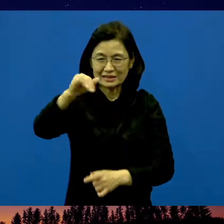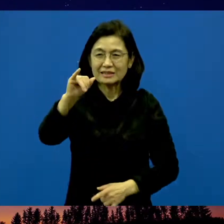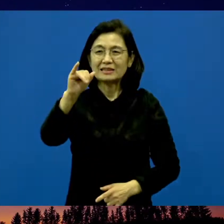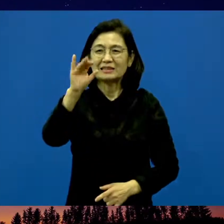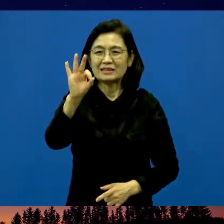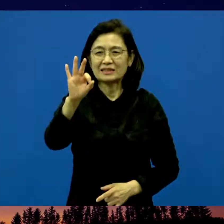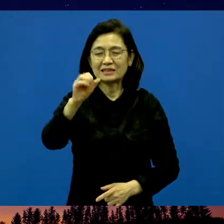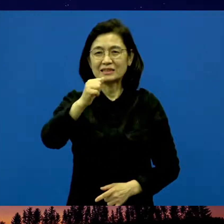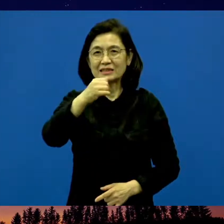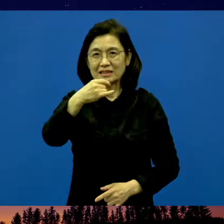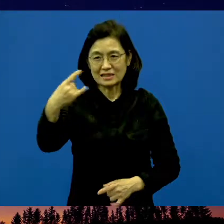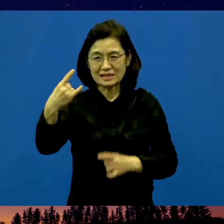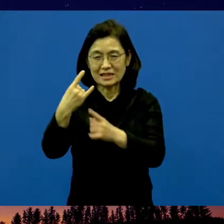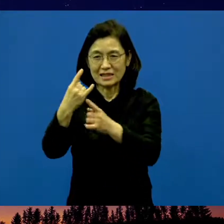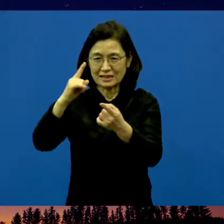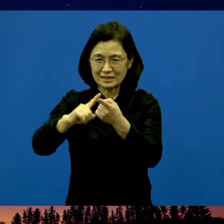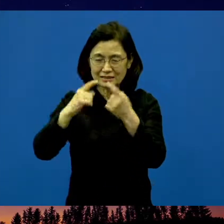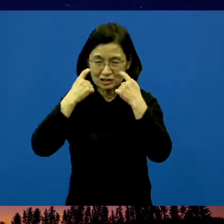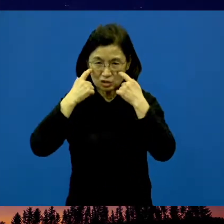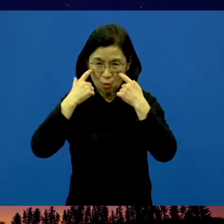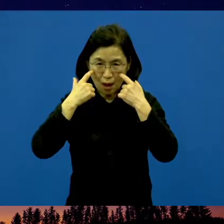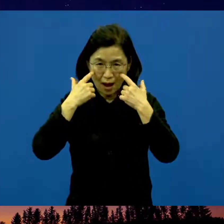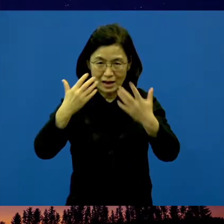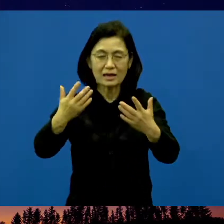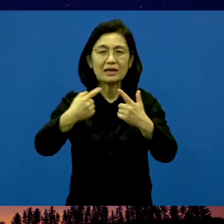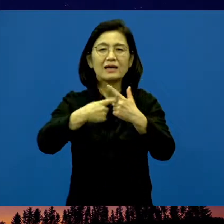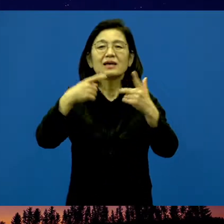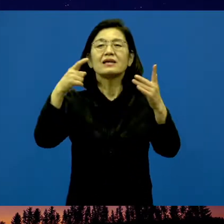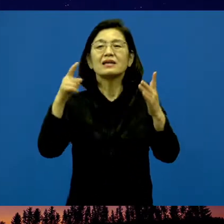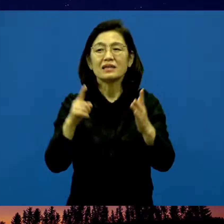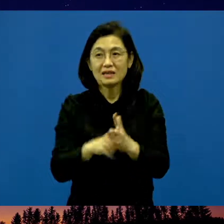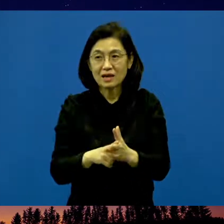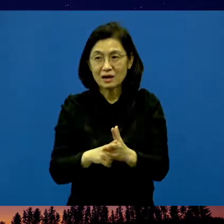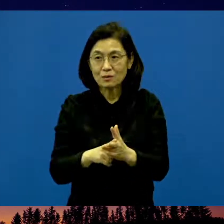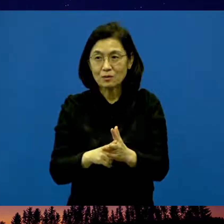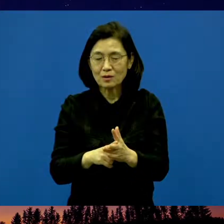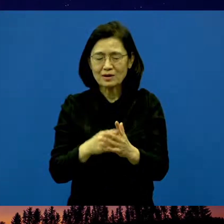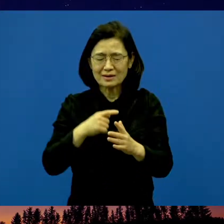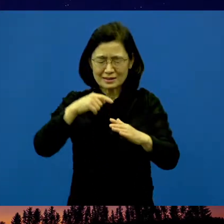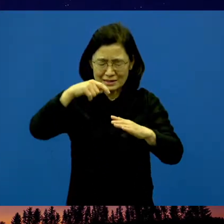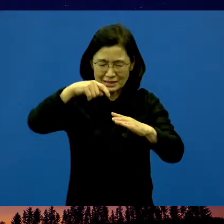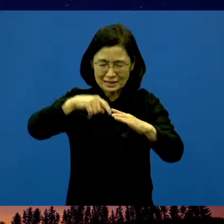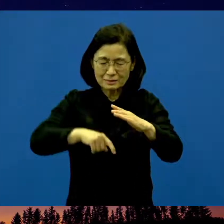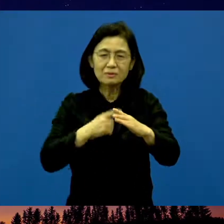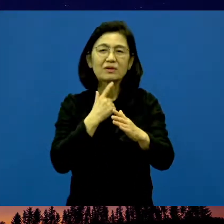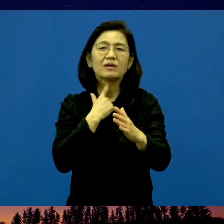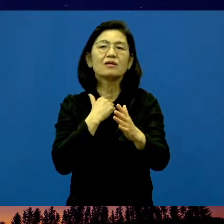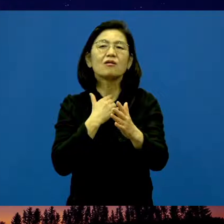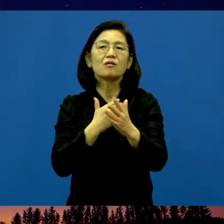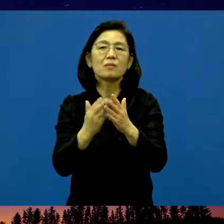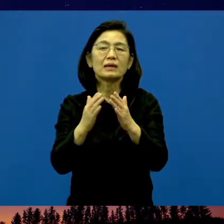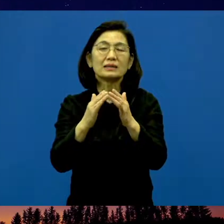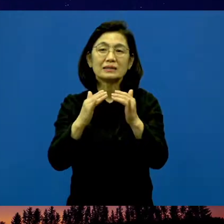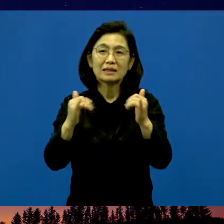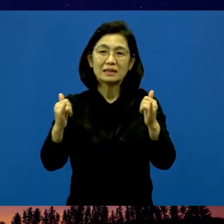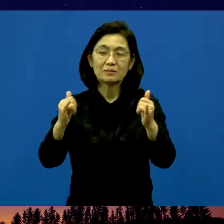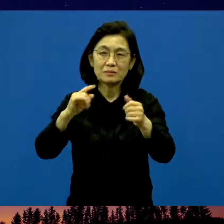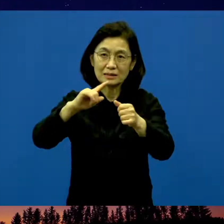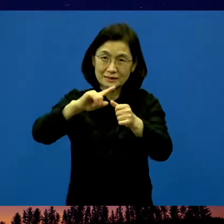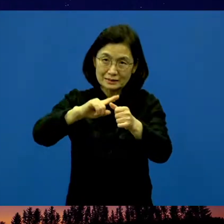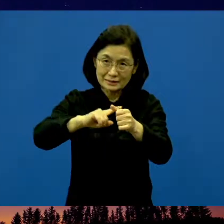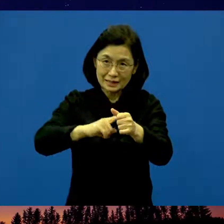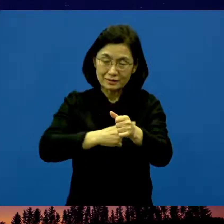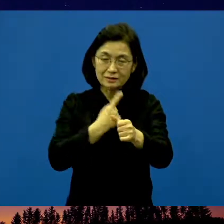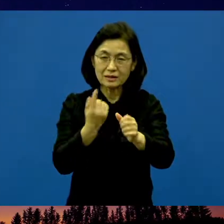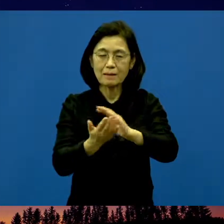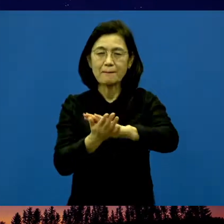그것을 정확하게 이해하고 그것을 정말 우리가 깊이 경험한 사람은 자연스럽게 변화되고